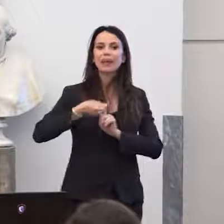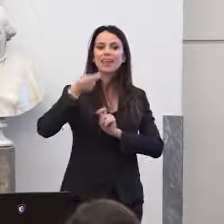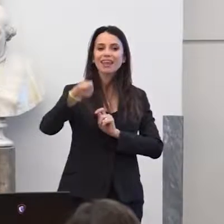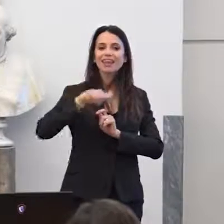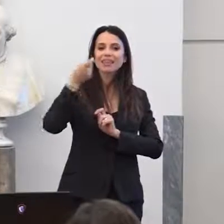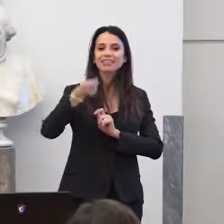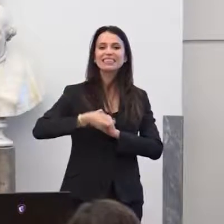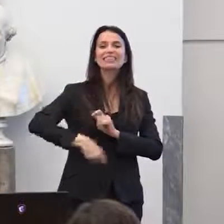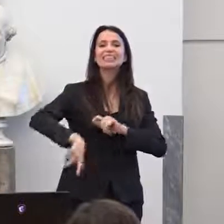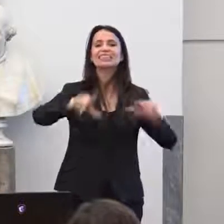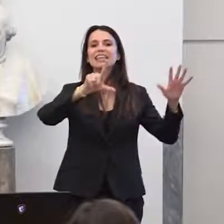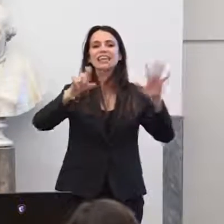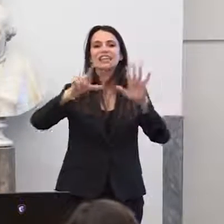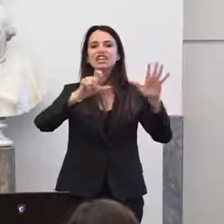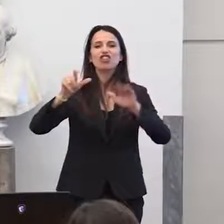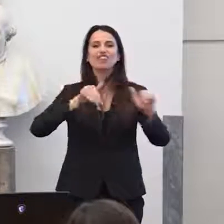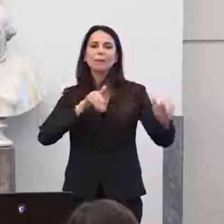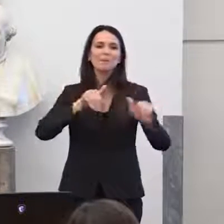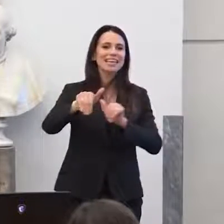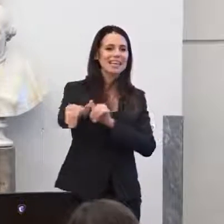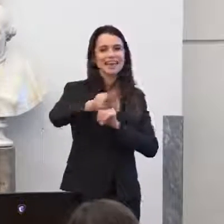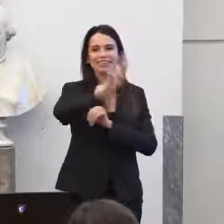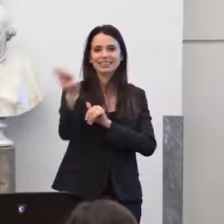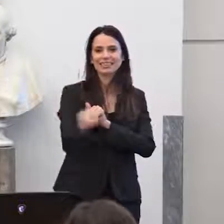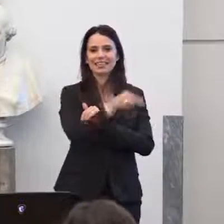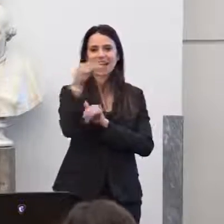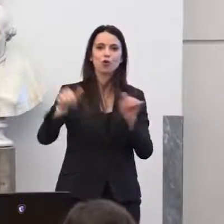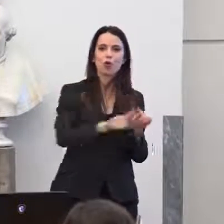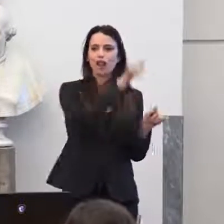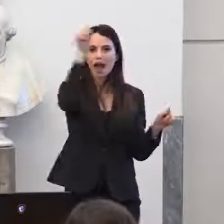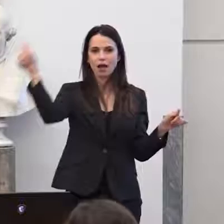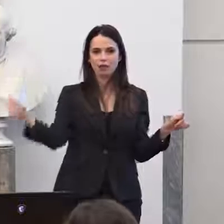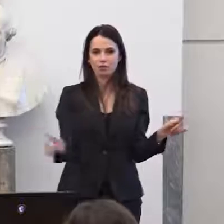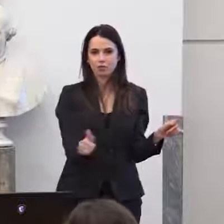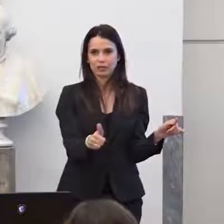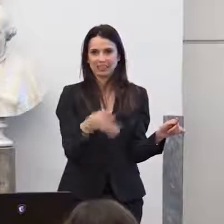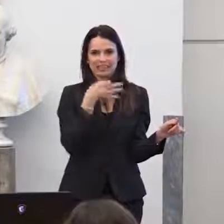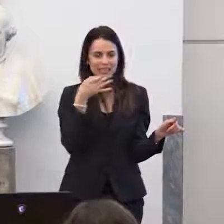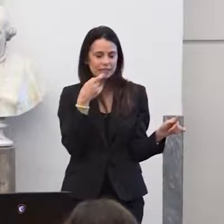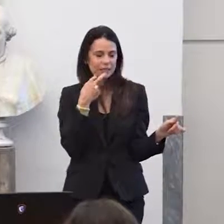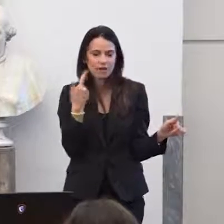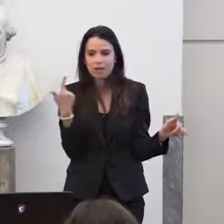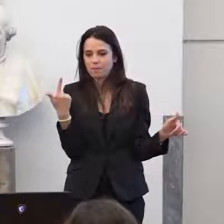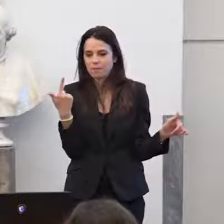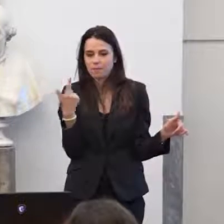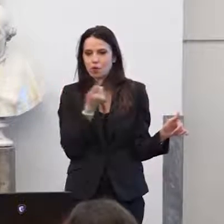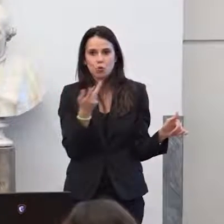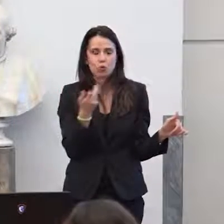700 miliardi di euro l'anno. Quindi stiamo ragionando con delle cifre che sono decisamente